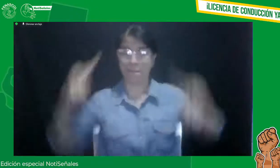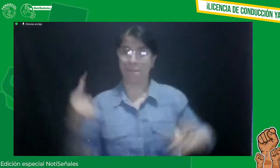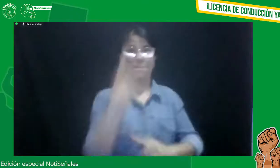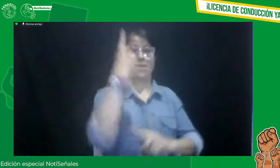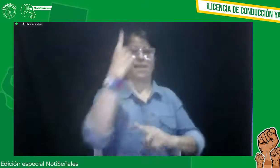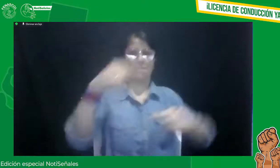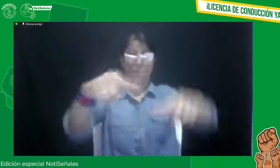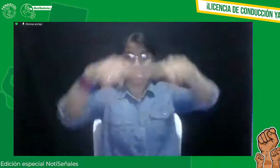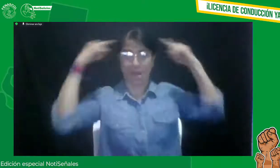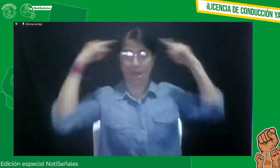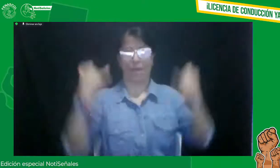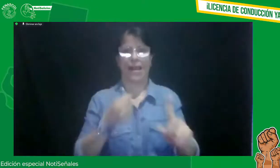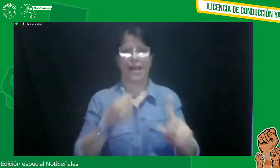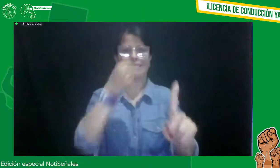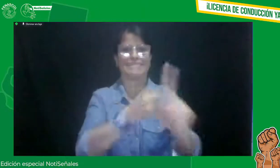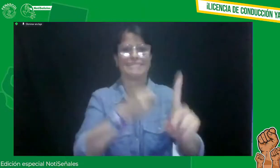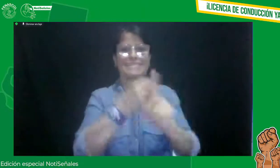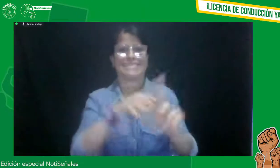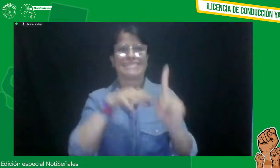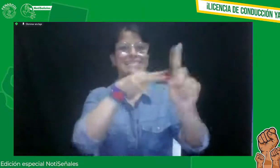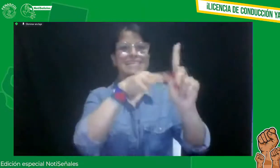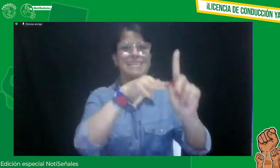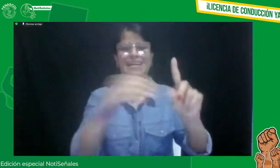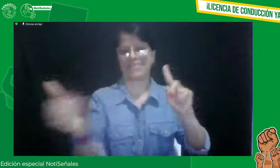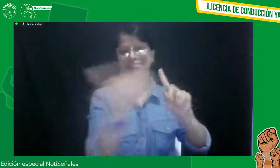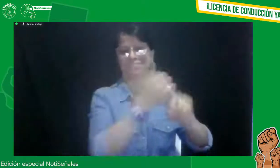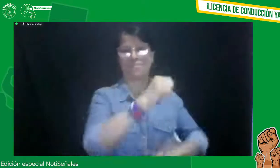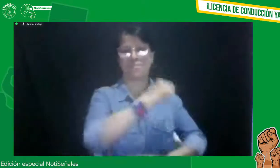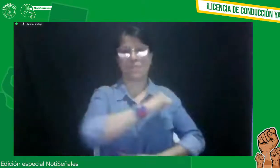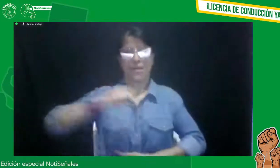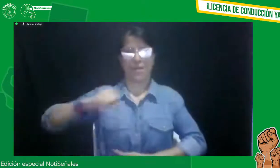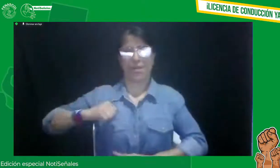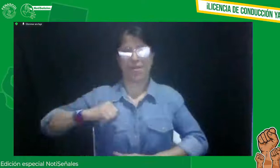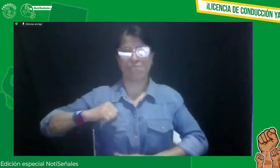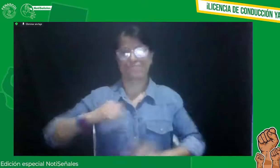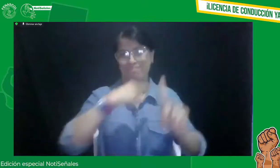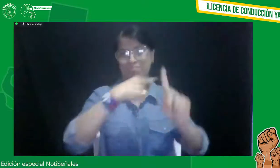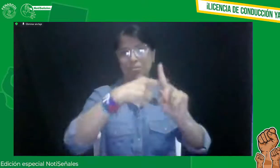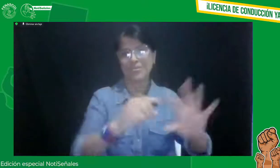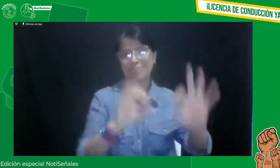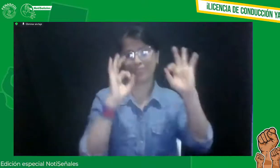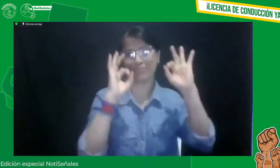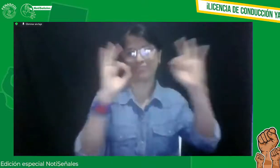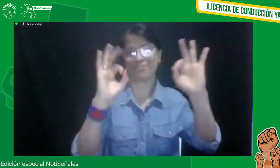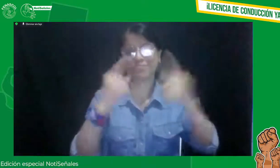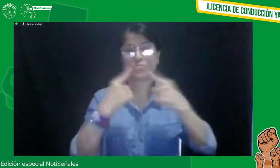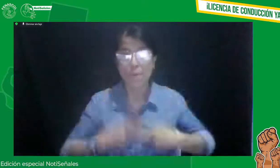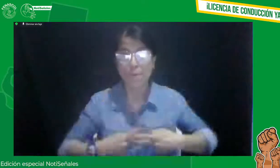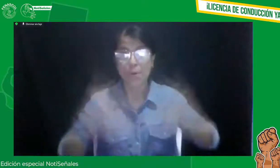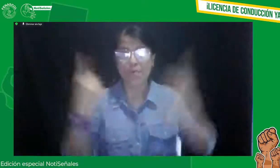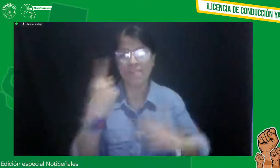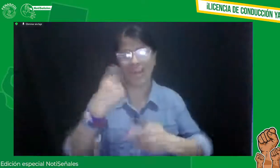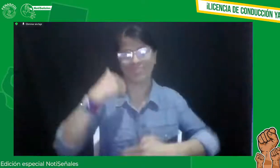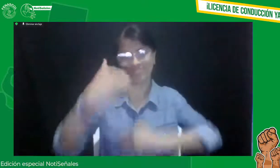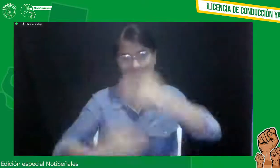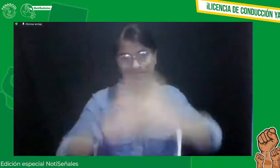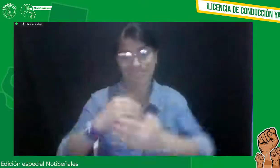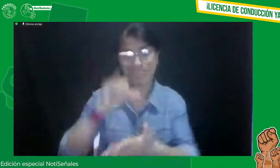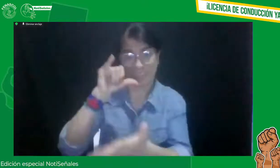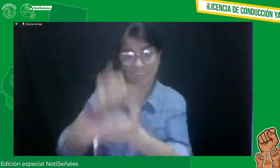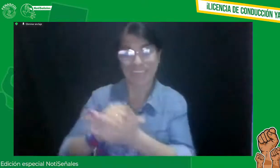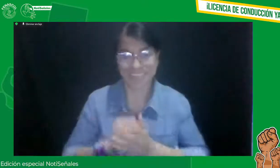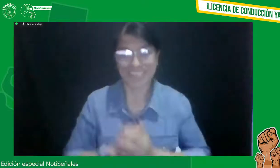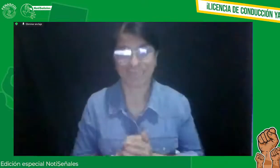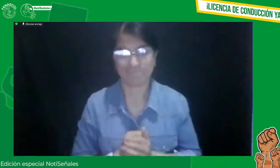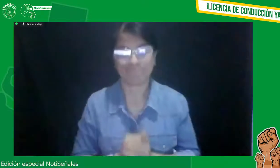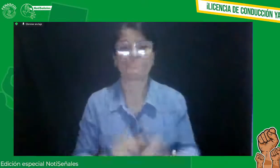a esta licencia de conducción. Pues evidentemente pues debemos reconocer que no y pues que finalmente